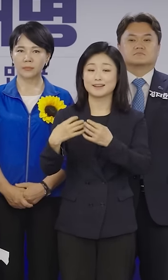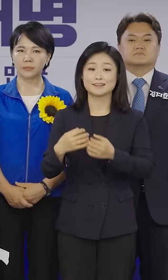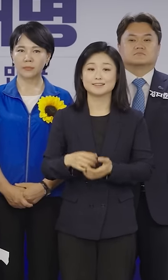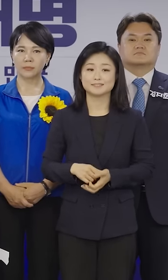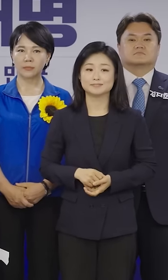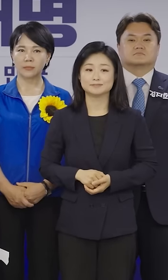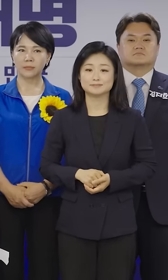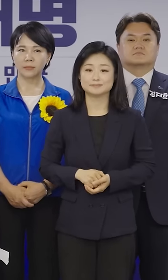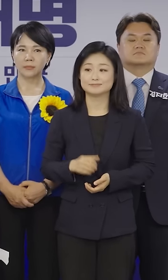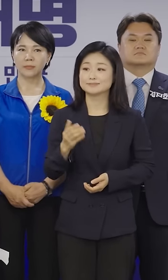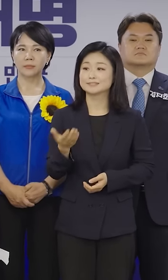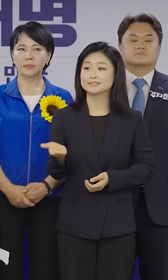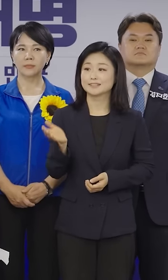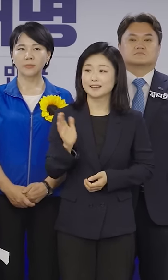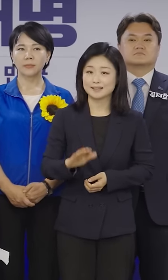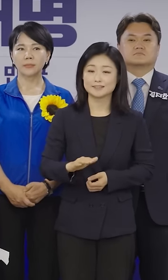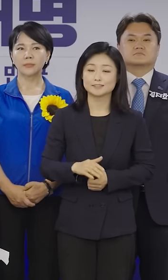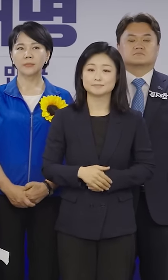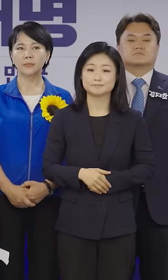같습니다. 그런데